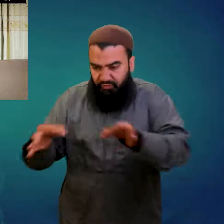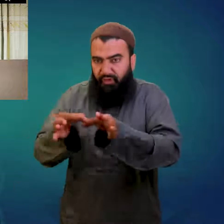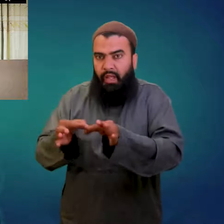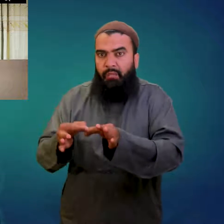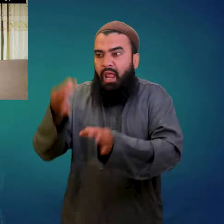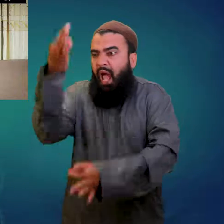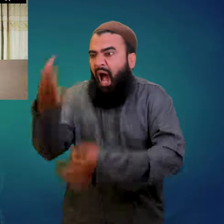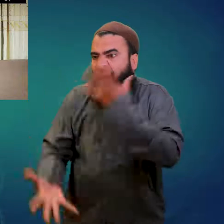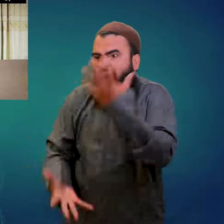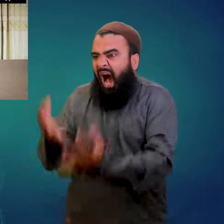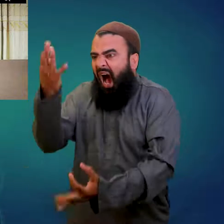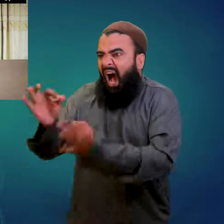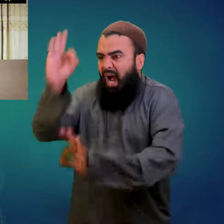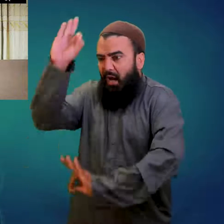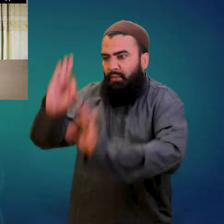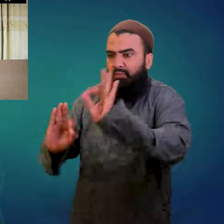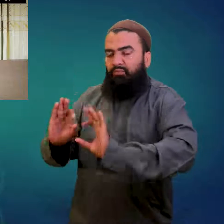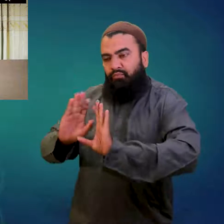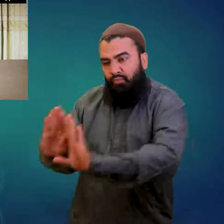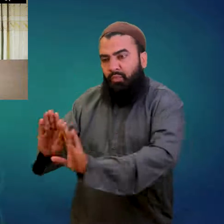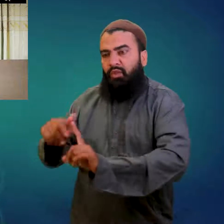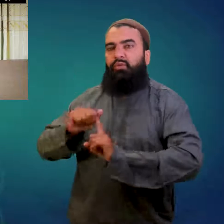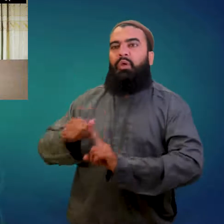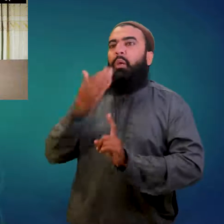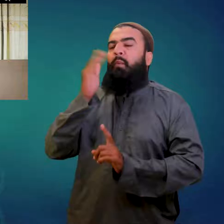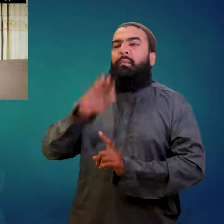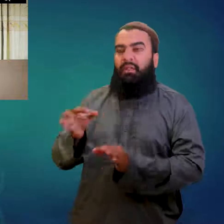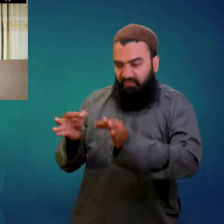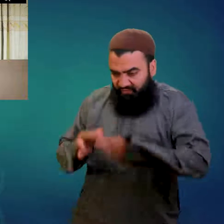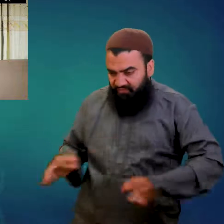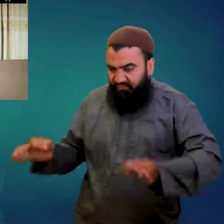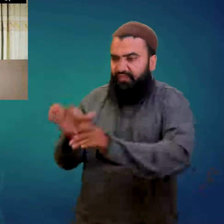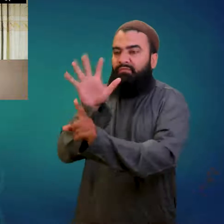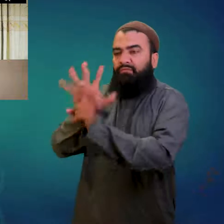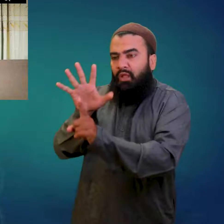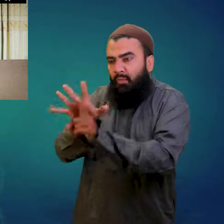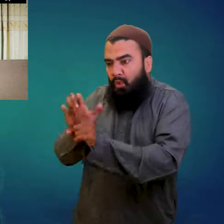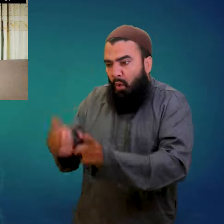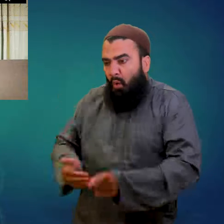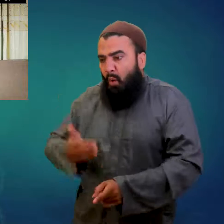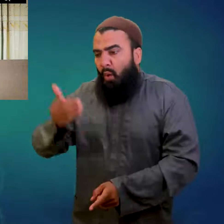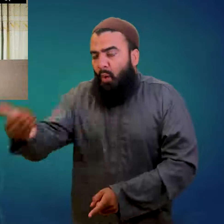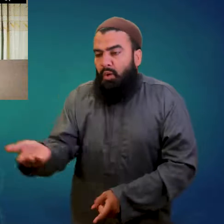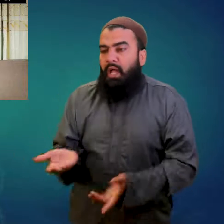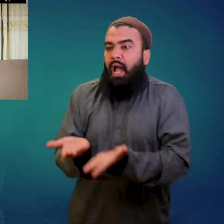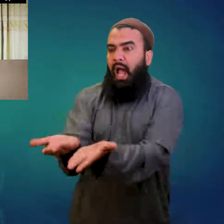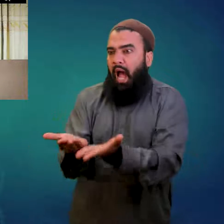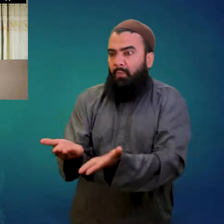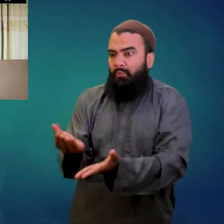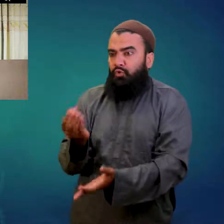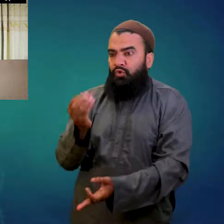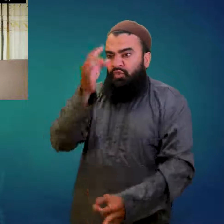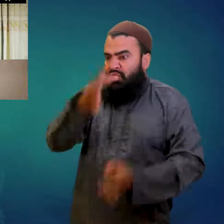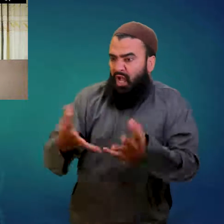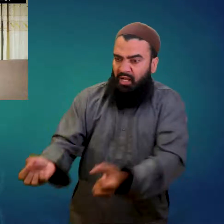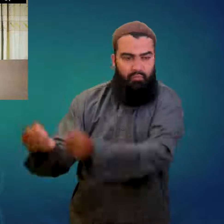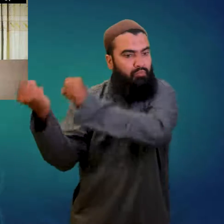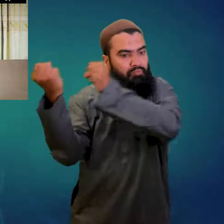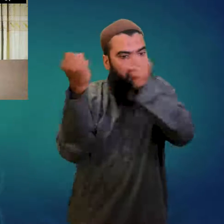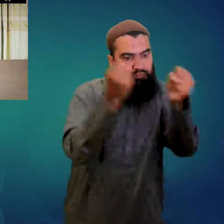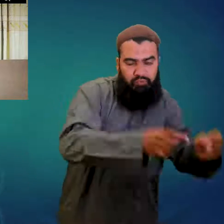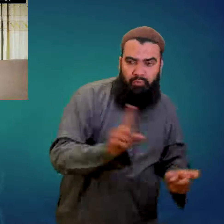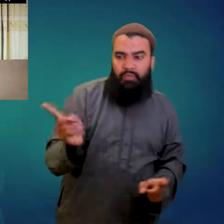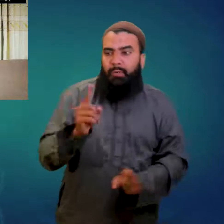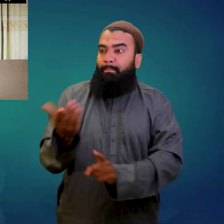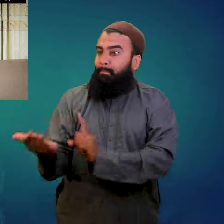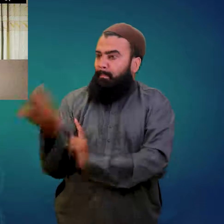کو آگ سے بچاؤ، یعنی وہ ایسے اعمال نہ کریں کہ جس کی وجہ سے وہ آخرت میں آگ میں، دوزخ